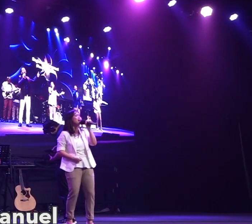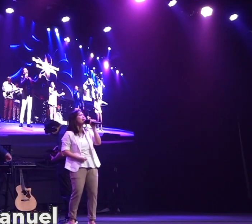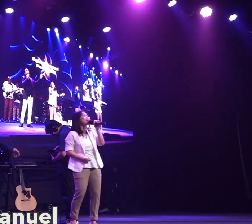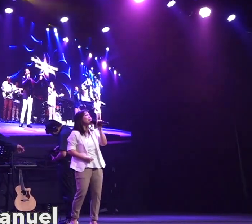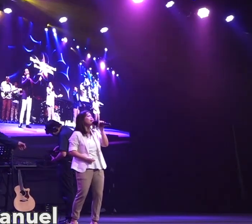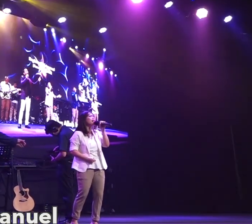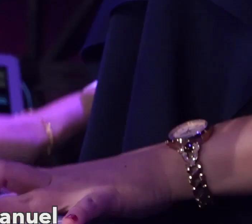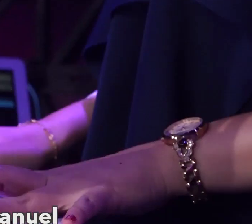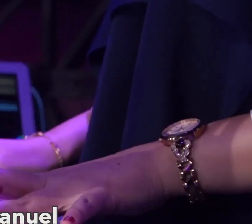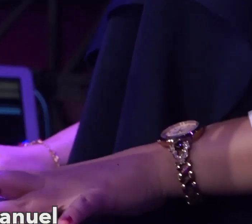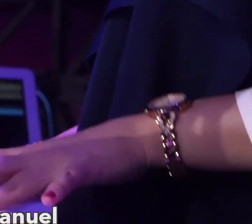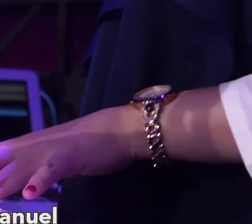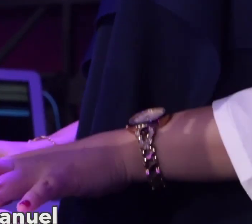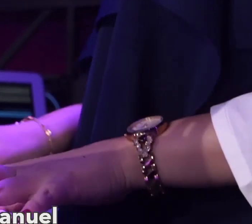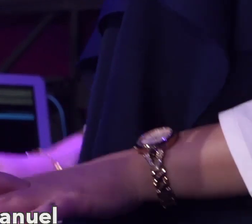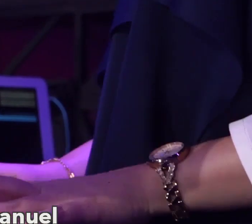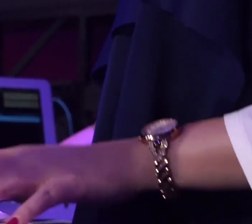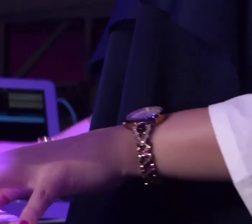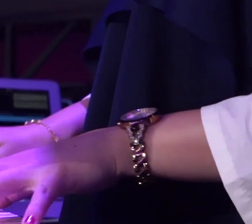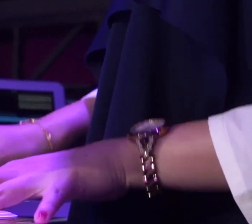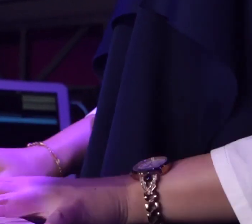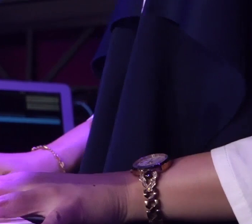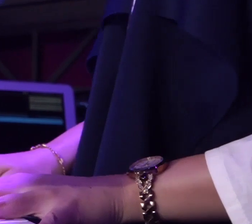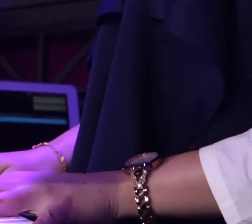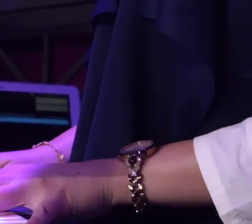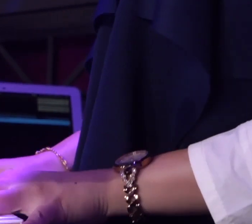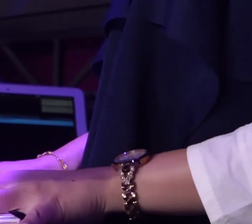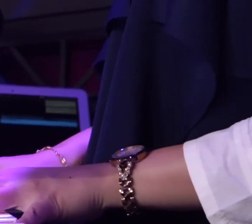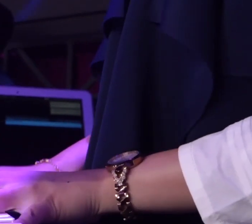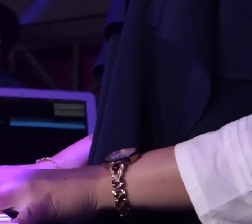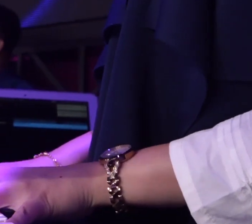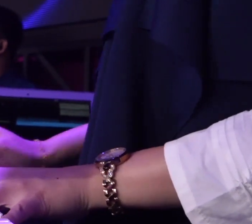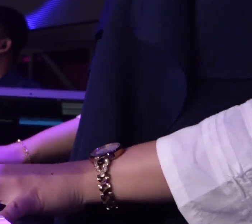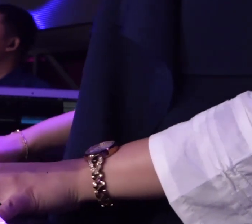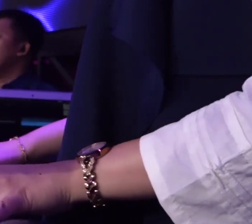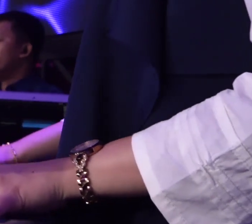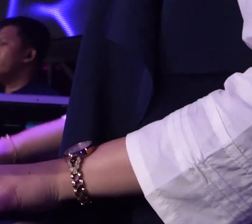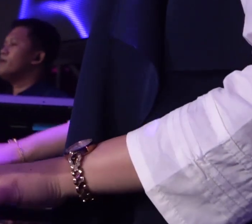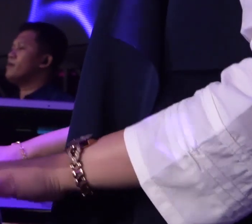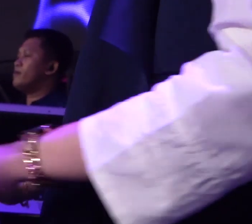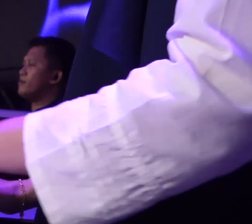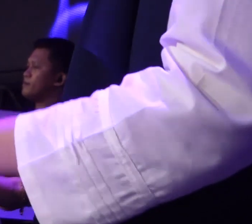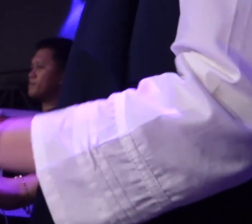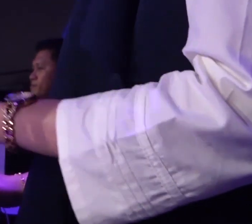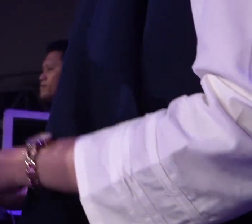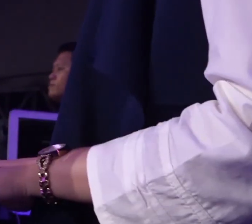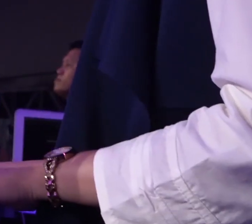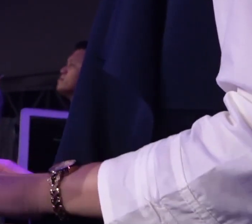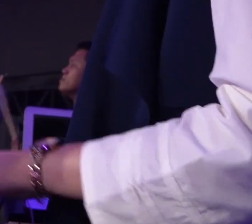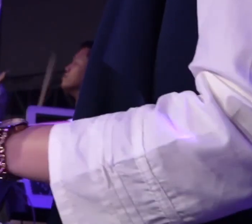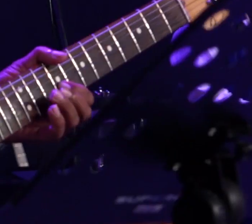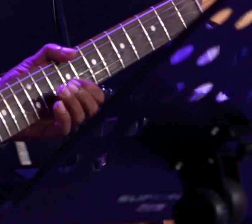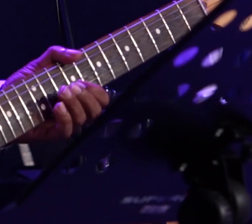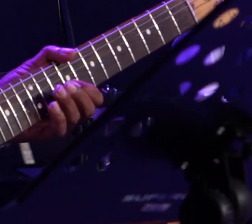Immanuel. Memberikan kemuliaan buat anak kita. Dia adalah sumber kekuatan, sumber